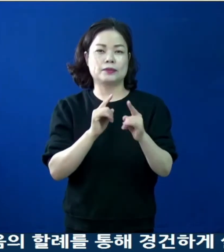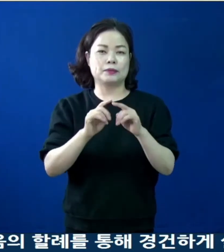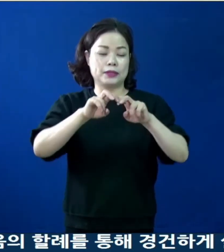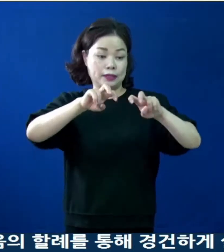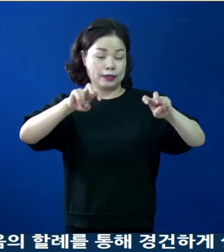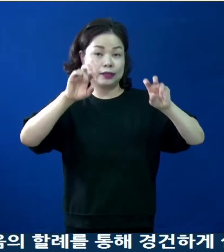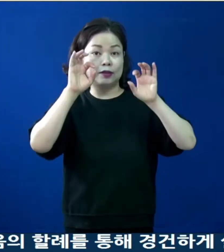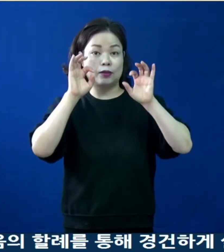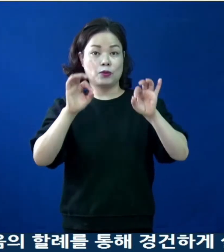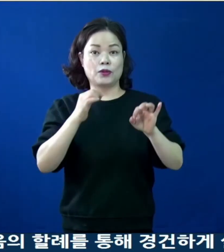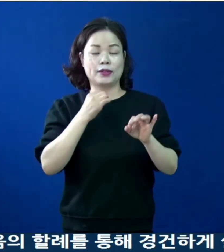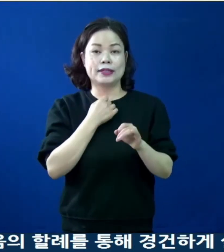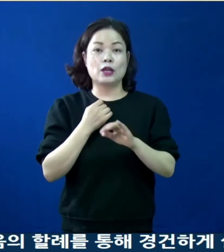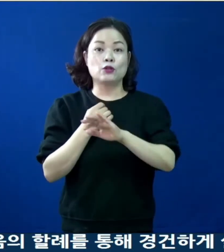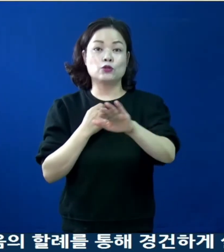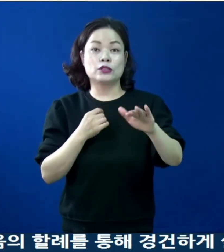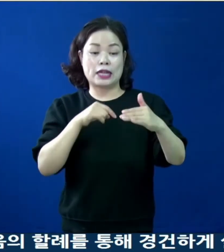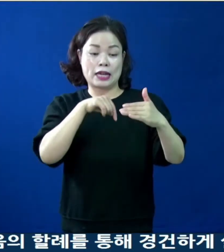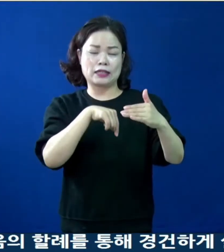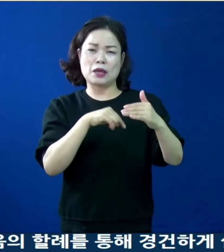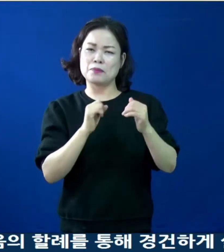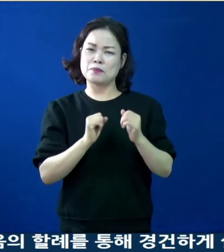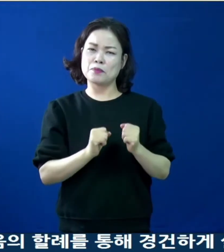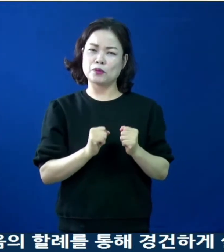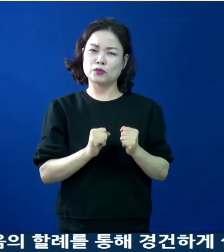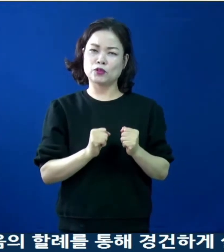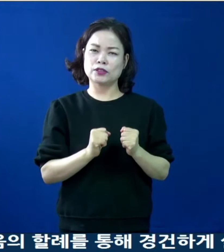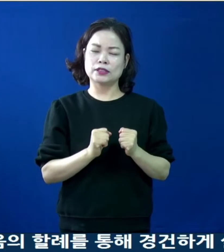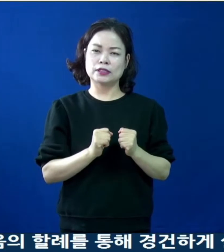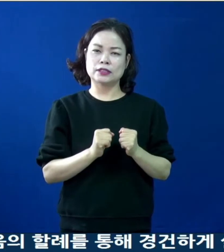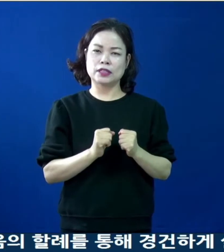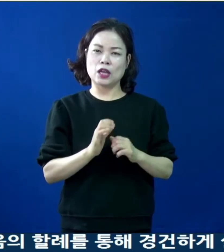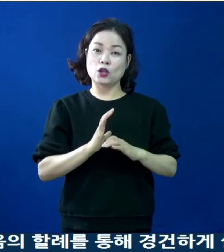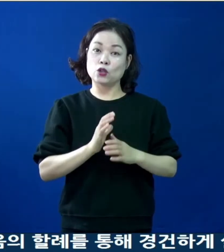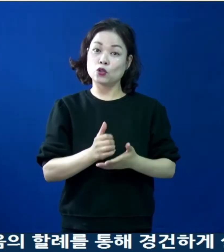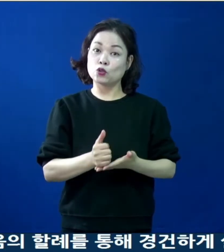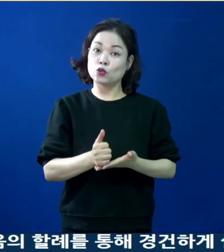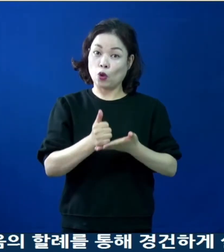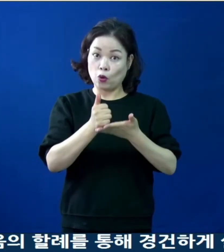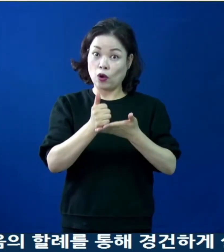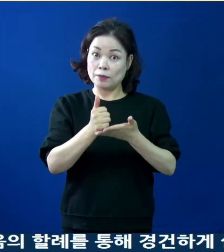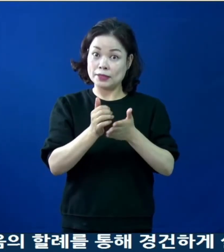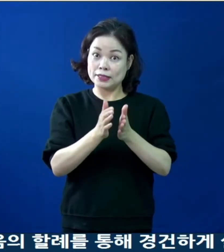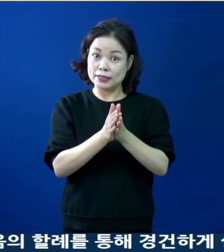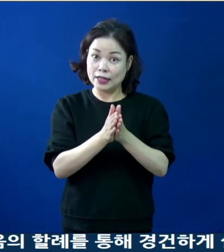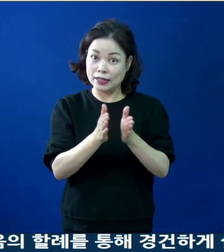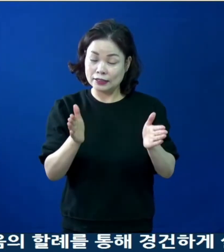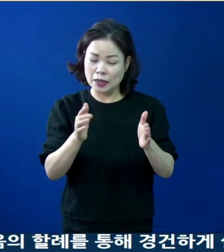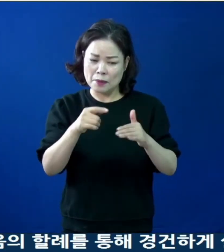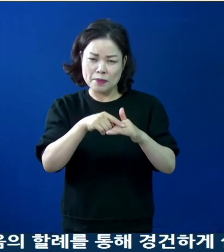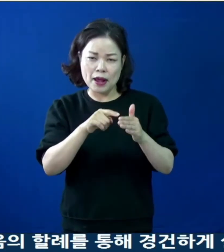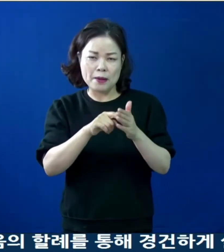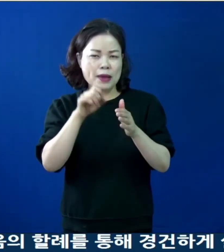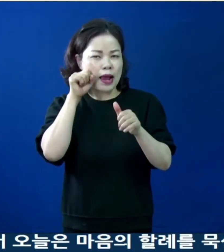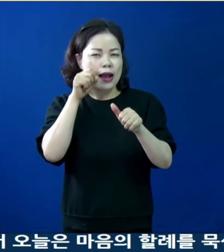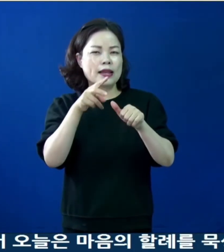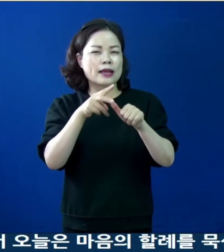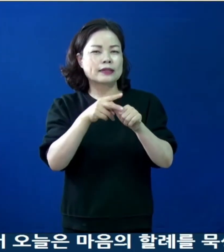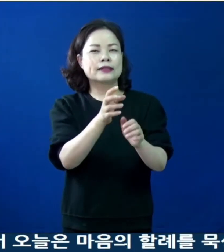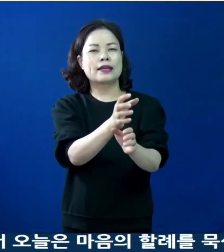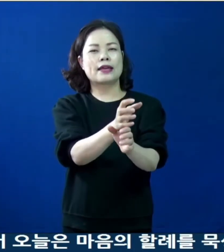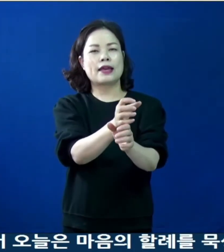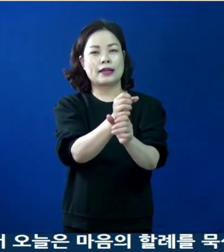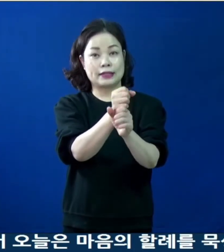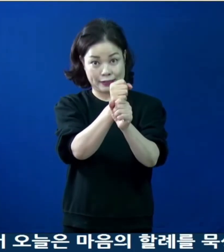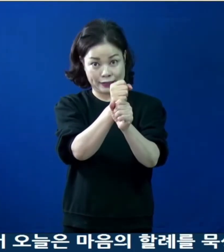살펴볼 것입니다. 우리의 내면에 머물고 있는 경외함에서 시작해서 마음의 할례라고 하는